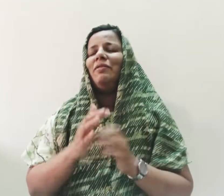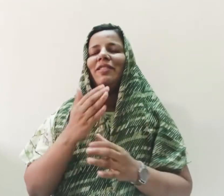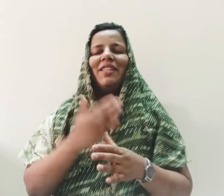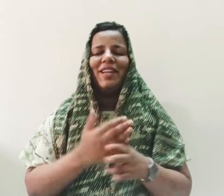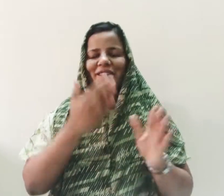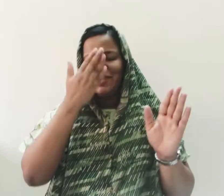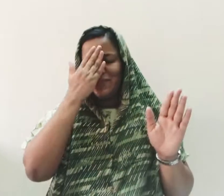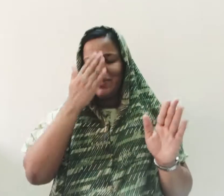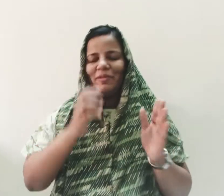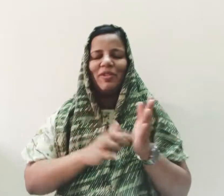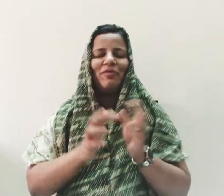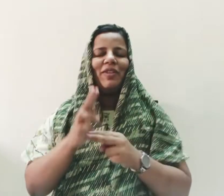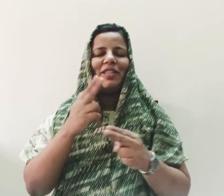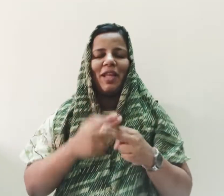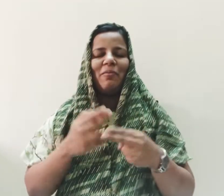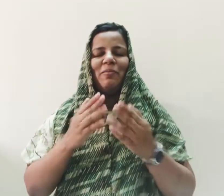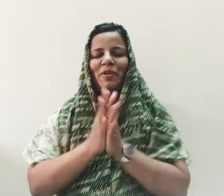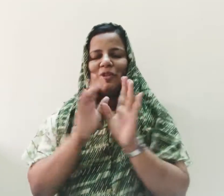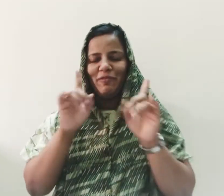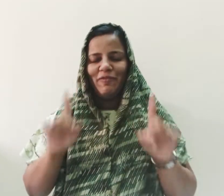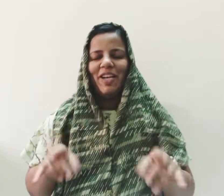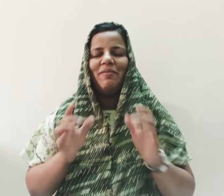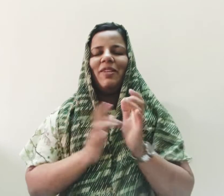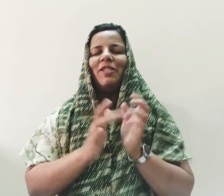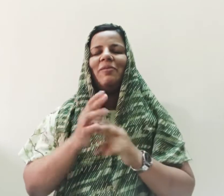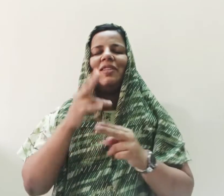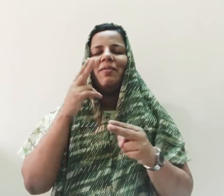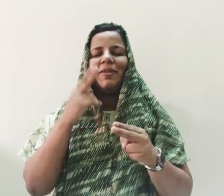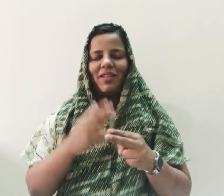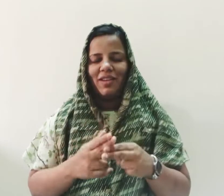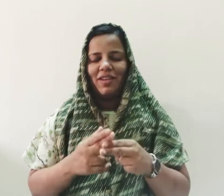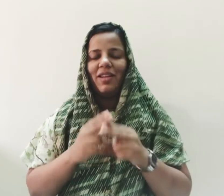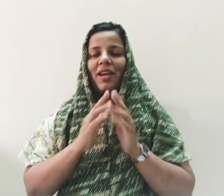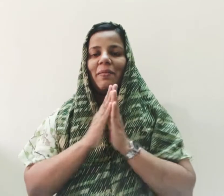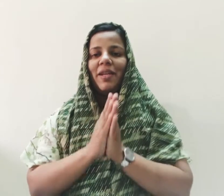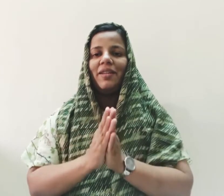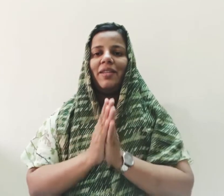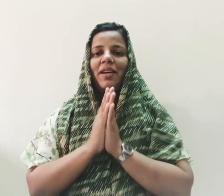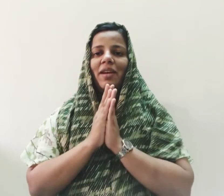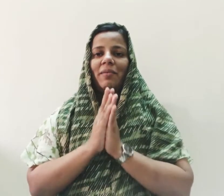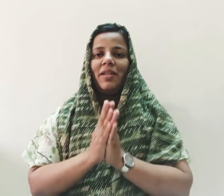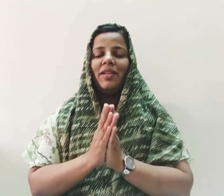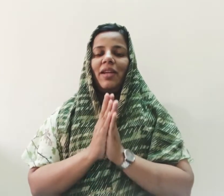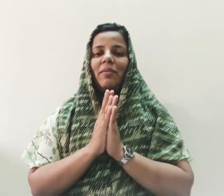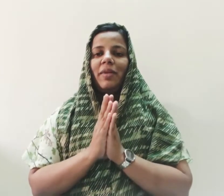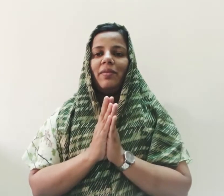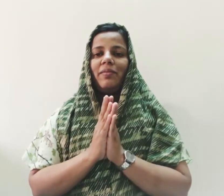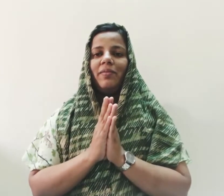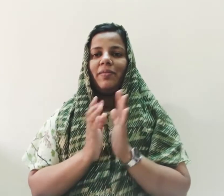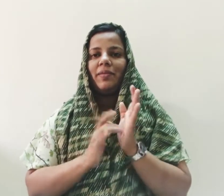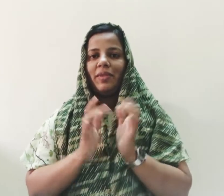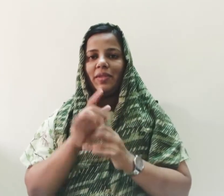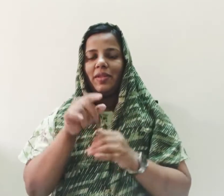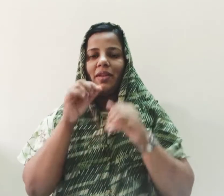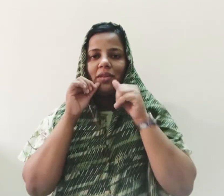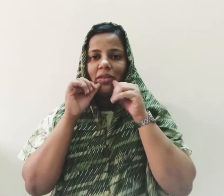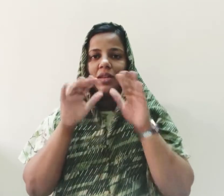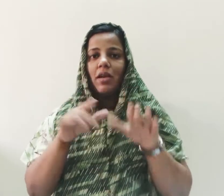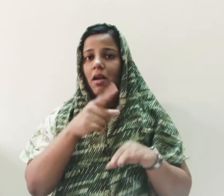നടക്കുന്നതിന് സ്തോത്രം. തിരുനാമം മഹത്വപ്പെടുവാൻ ഇടവരട്ടെ, യേശു ക്രിസ്തുവിൻ്റെ നാമത്തിൽ തന്നെ ആമേൻ, ആമേൻ, ആമേൻ. കർത്താവ് അനുഗ്രഹിക്കട്ടെ. മറക്കില്ല